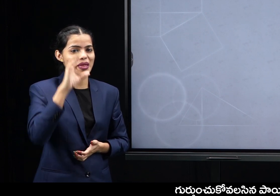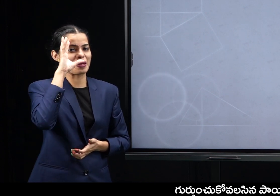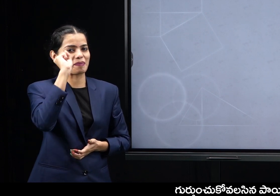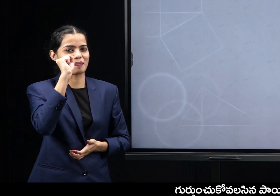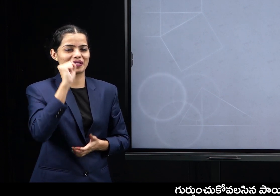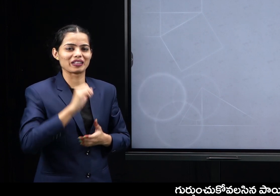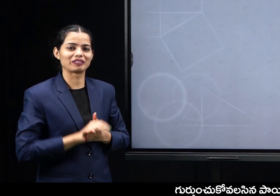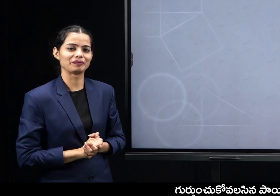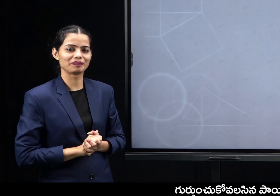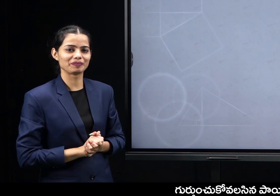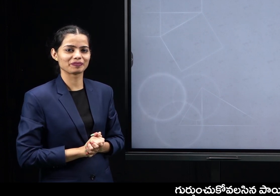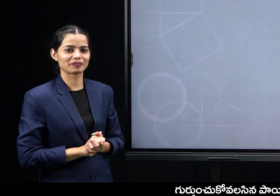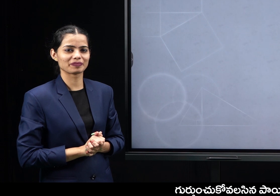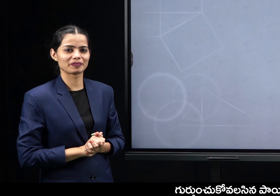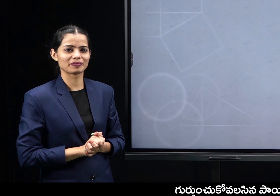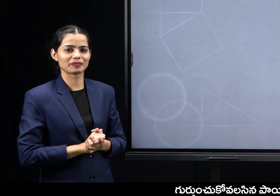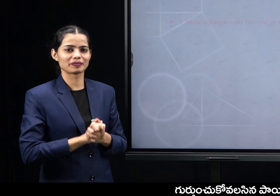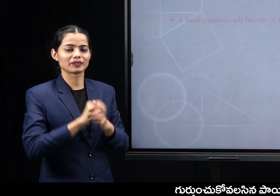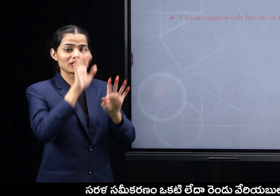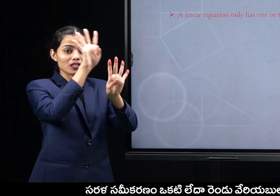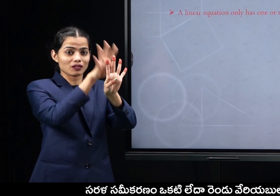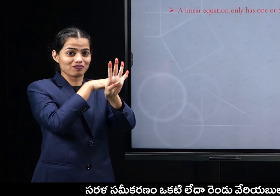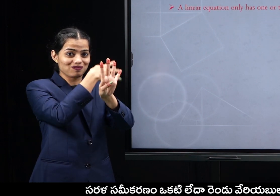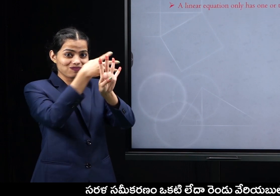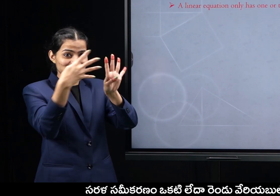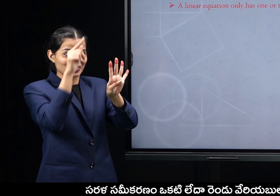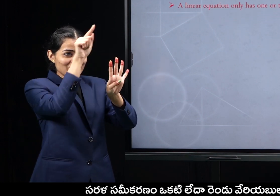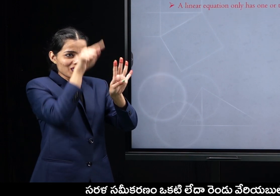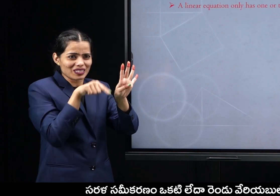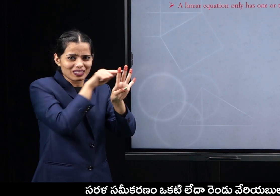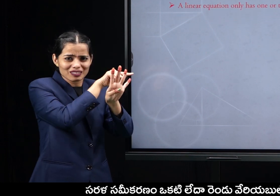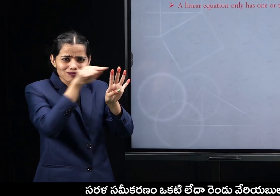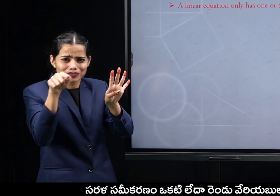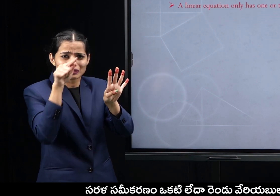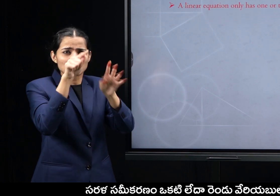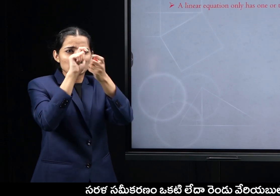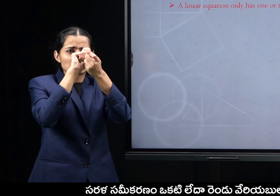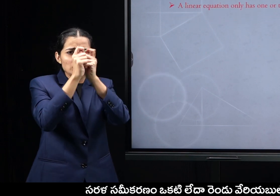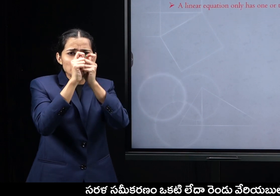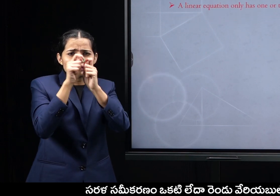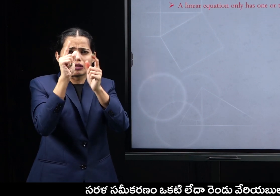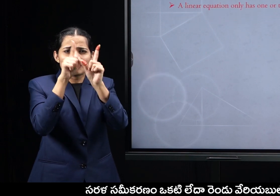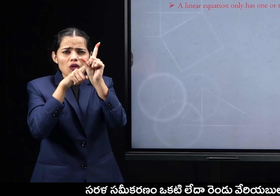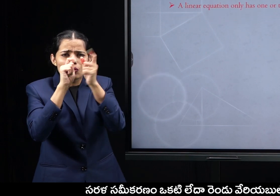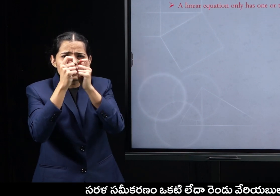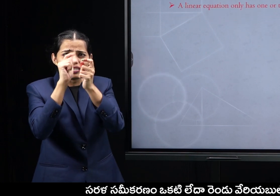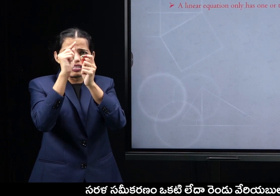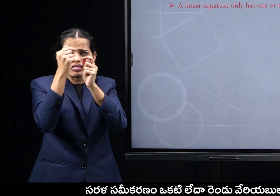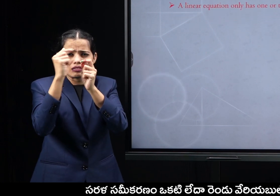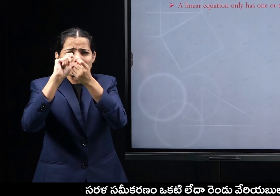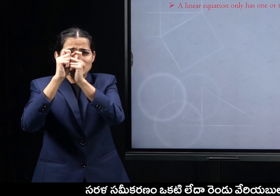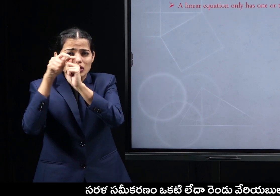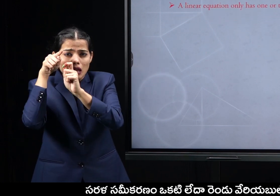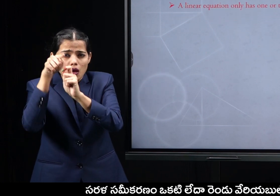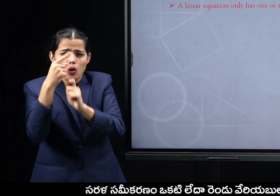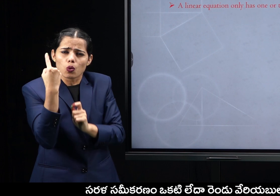గుర్తుంచుకోవాల్సిన పాయింట్లు: సరళ సమీకరణం 1 లేదా 2 వేరియబుల్స్ మాత్రమే కలిగి ఉంటుంది.